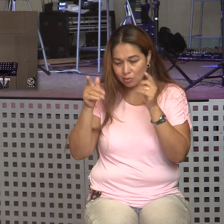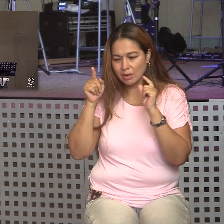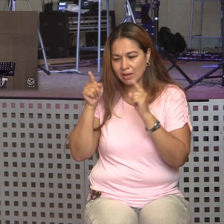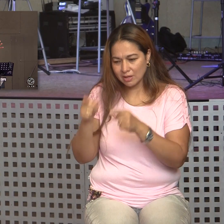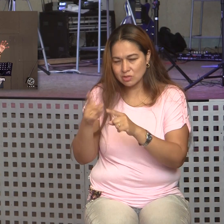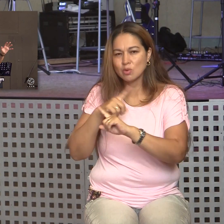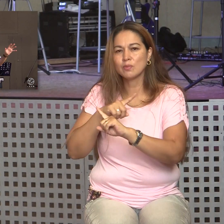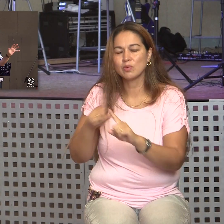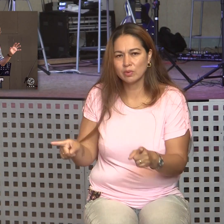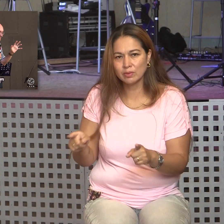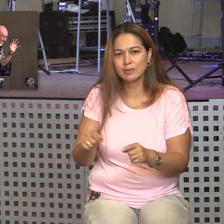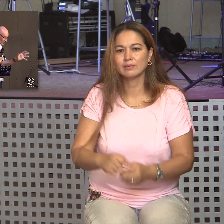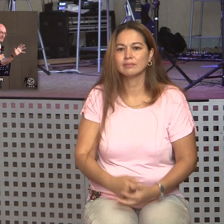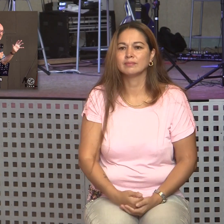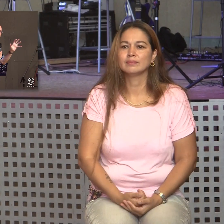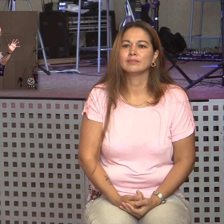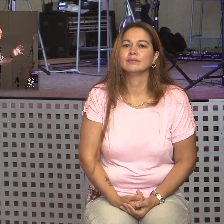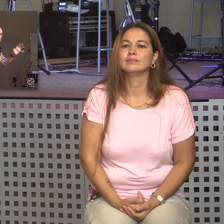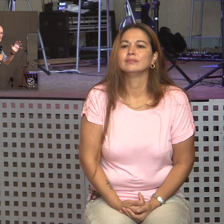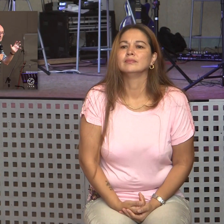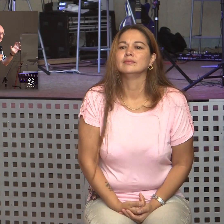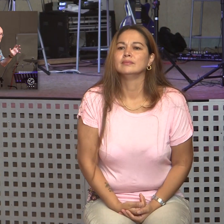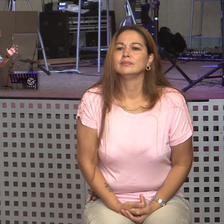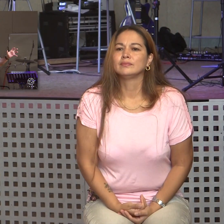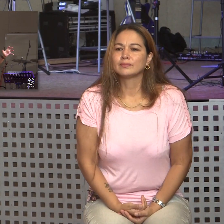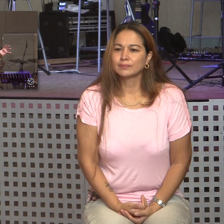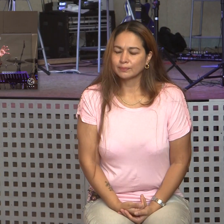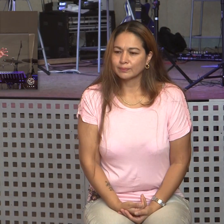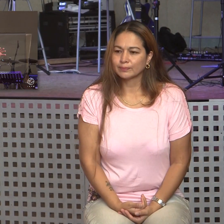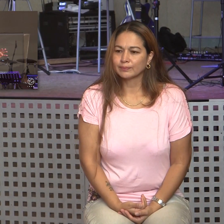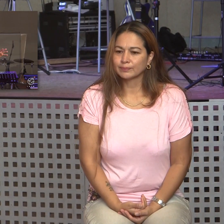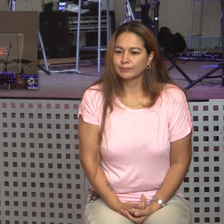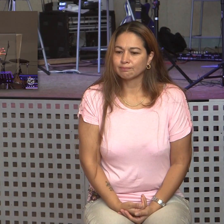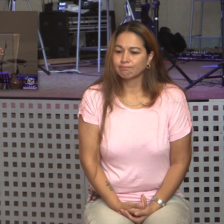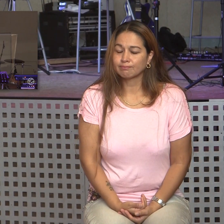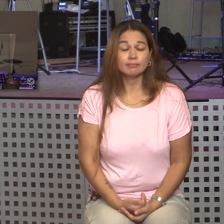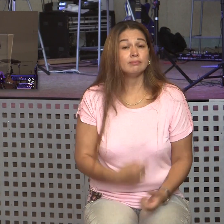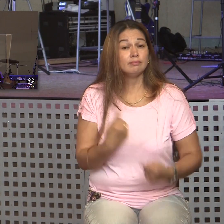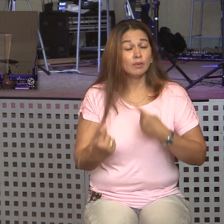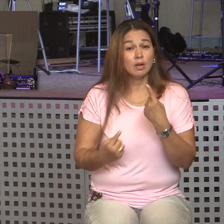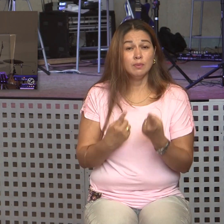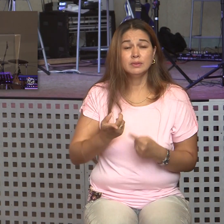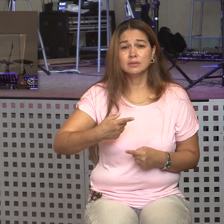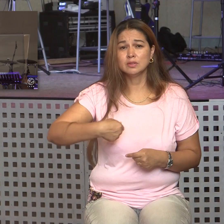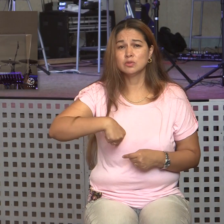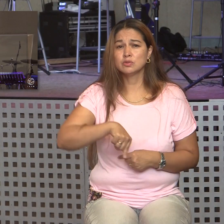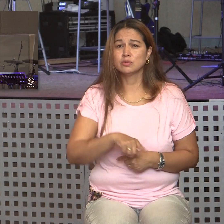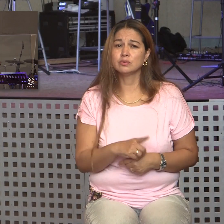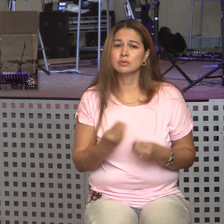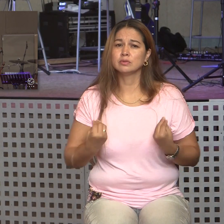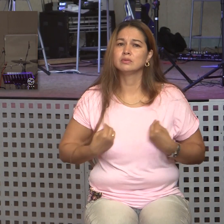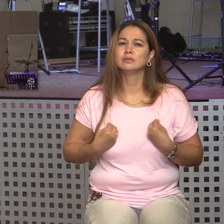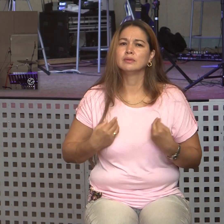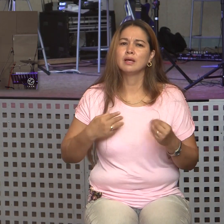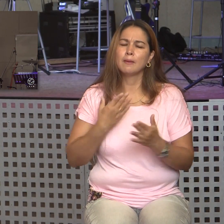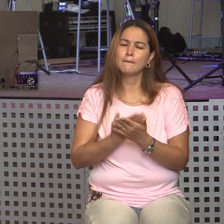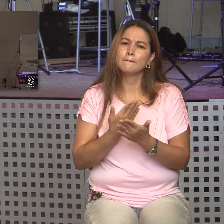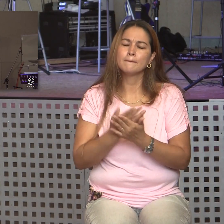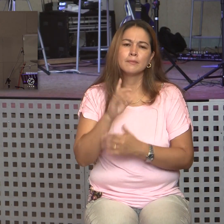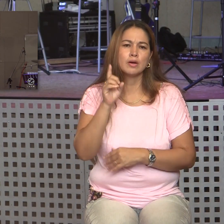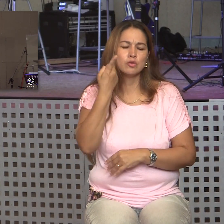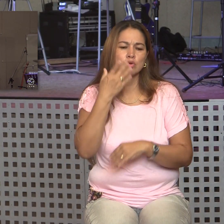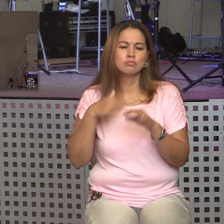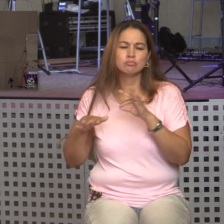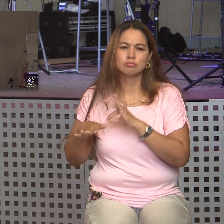A veces estamos buscando dirección de Dios, del Espíritu Santo en nuestras vidas y no nos damos cuenta cómo llega esa dirección.